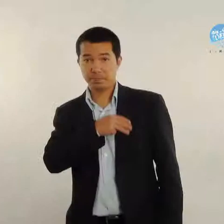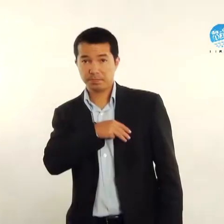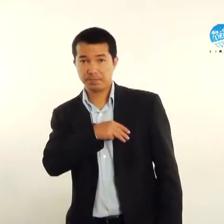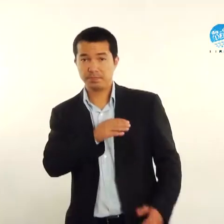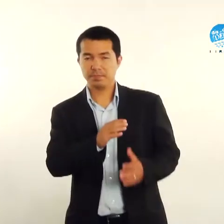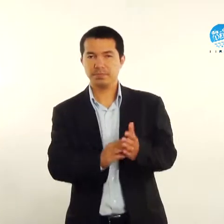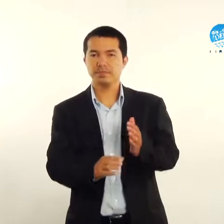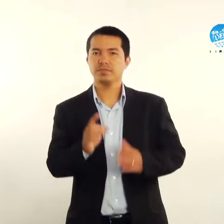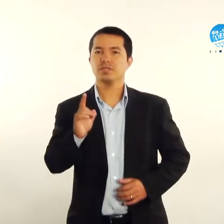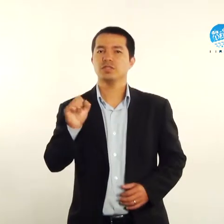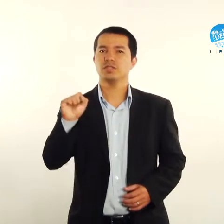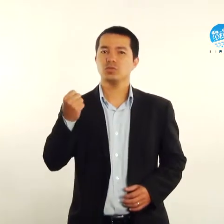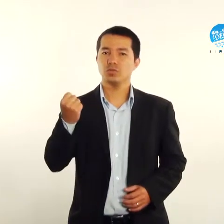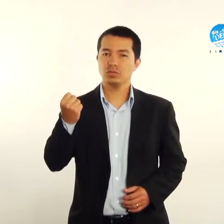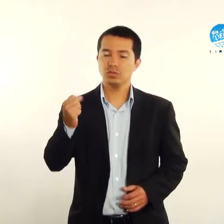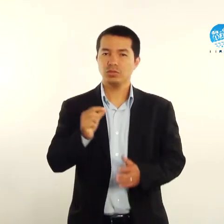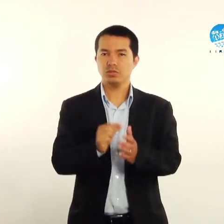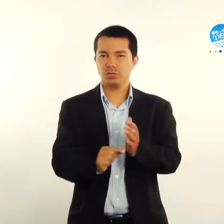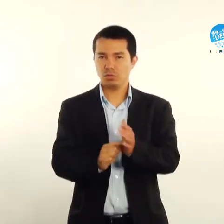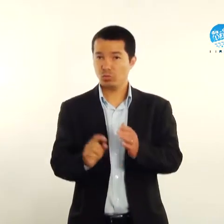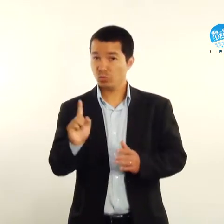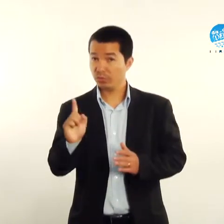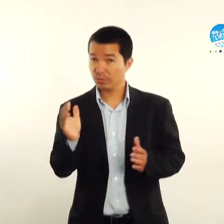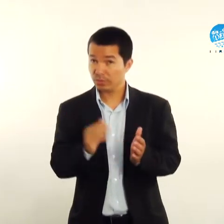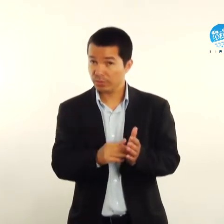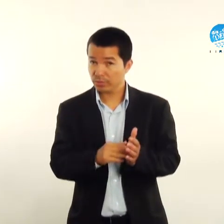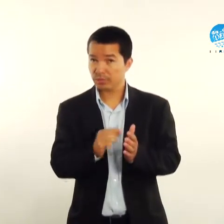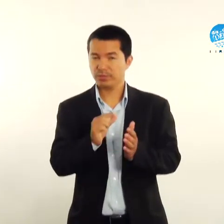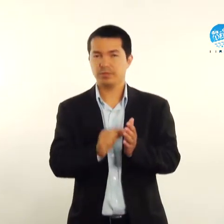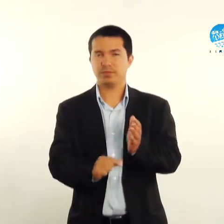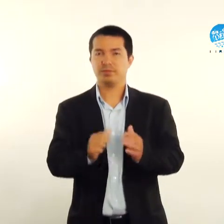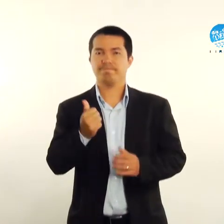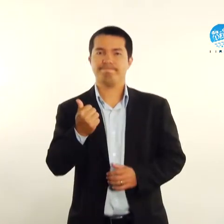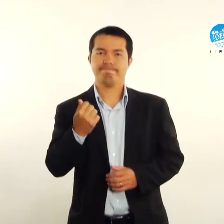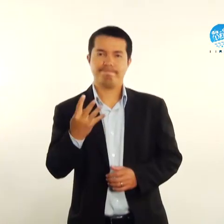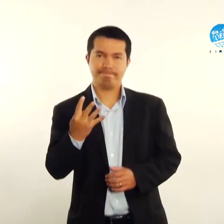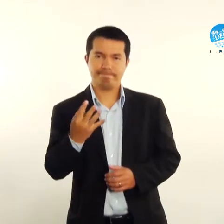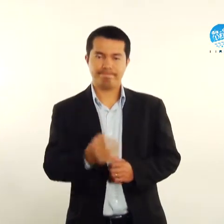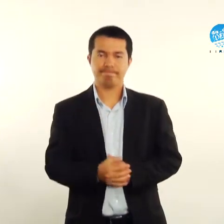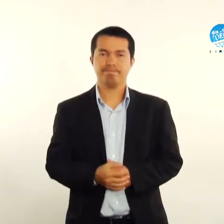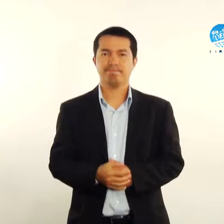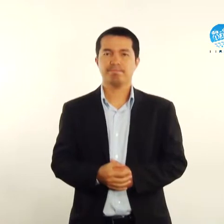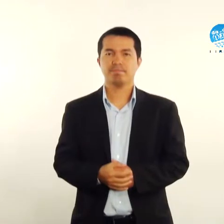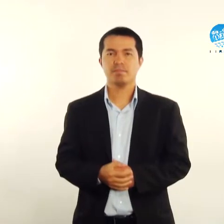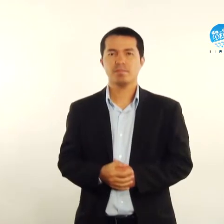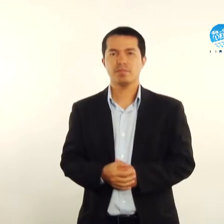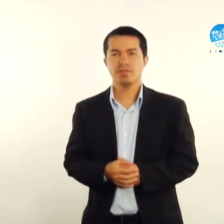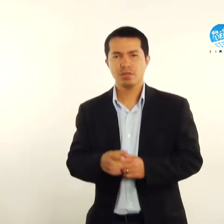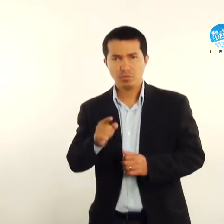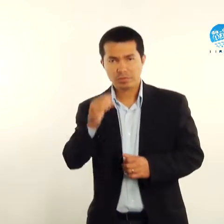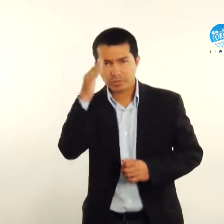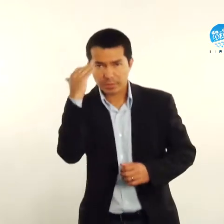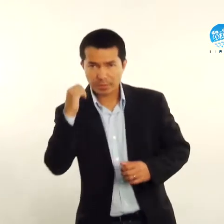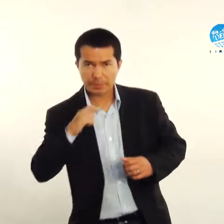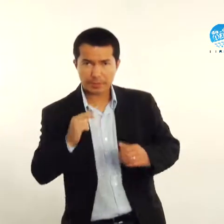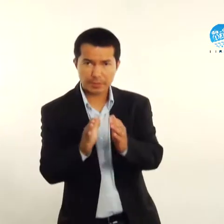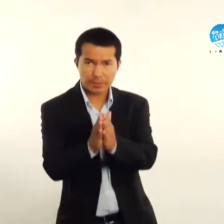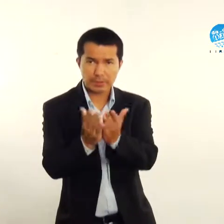Mateus 18, a partir do verso 1 até o verso 14. A Bíblia diz